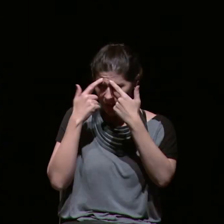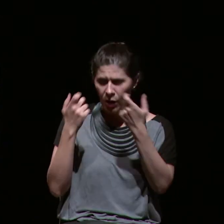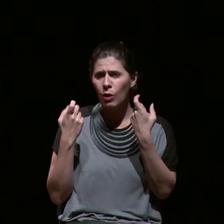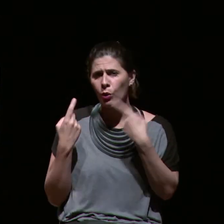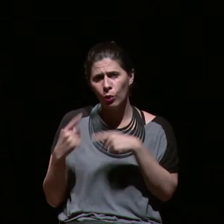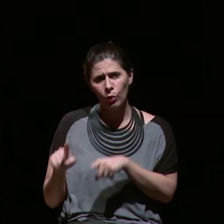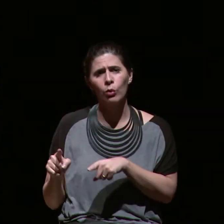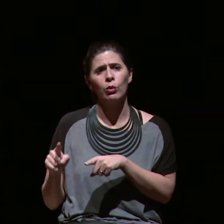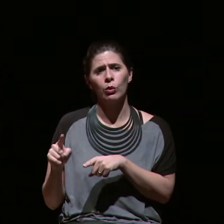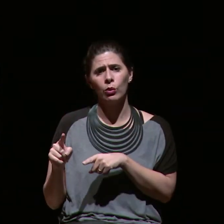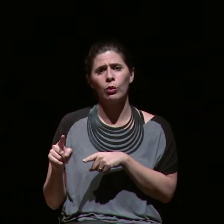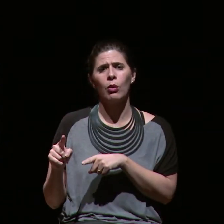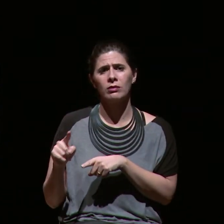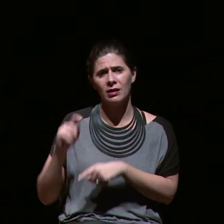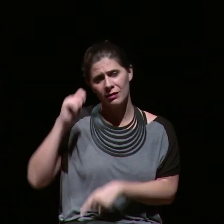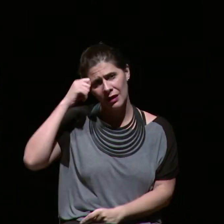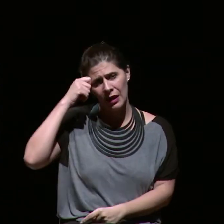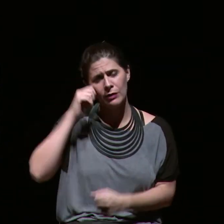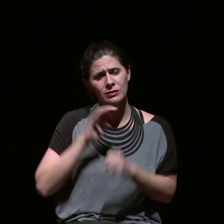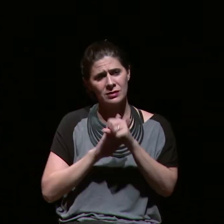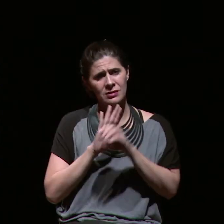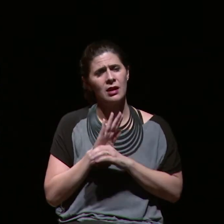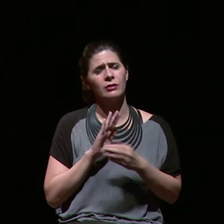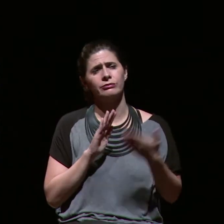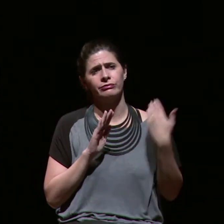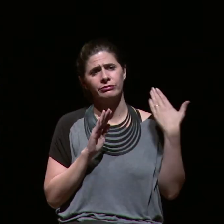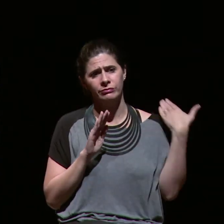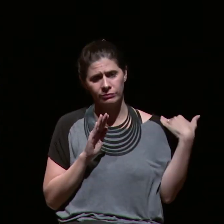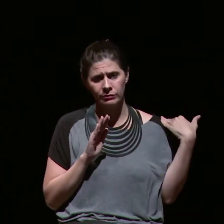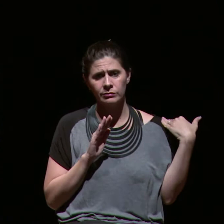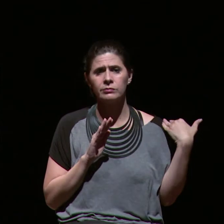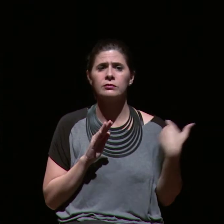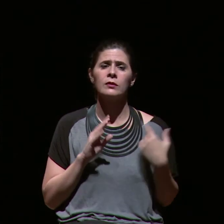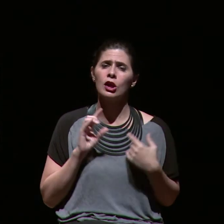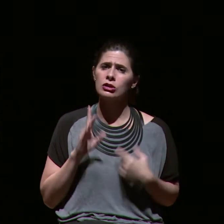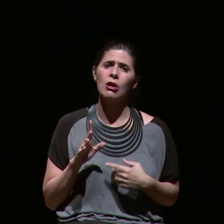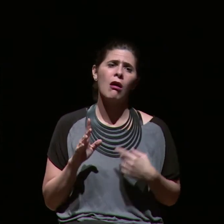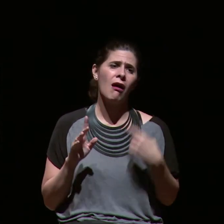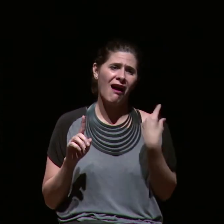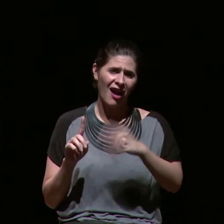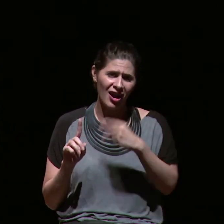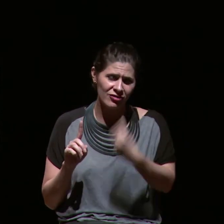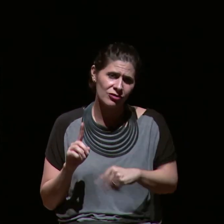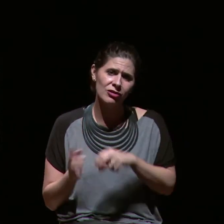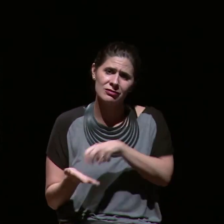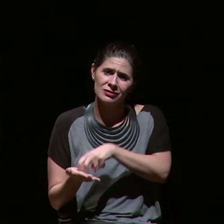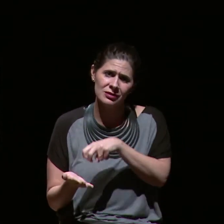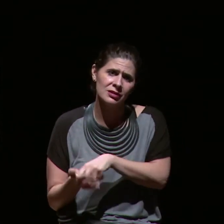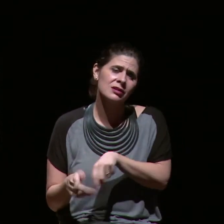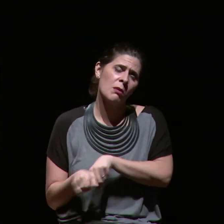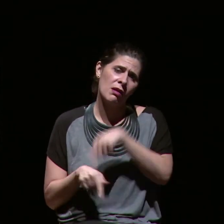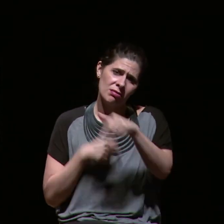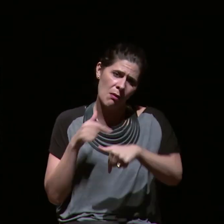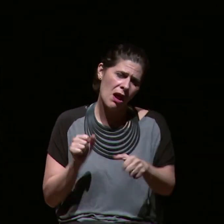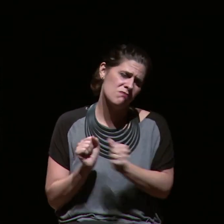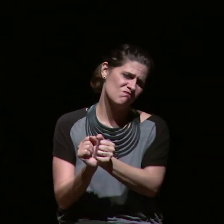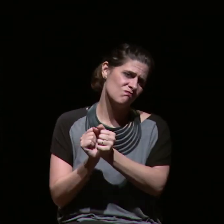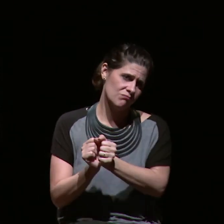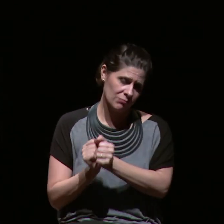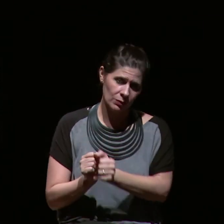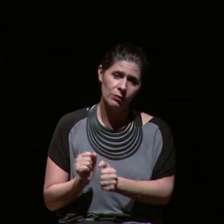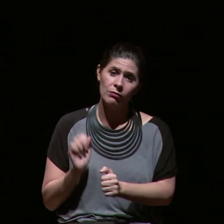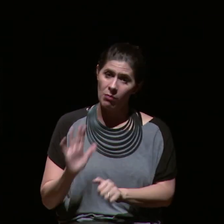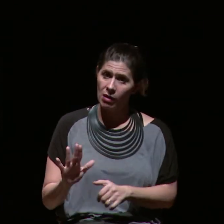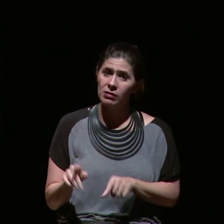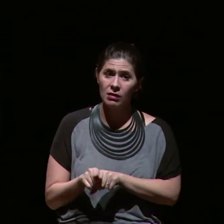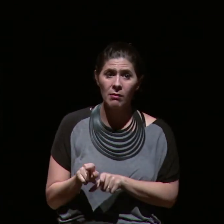últimos séculos. Não bastasse todo o sofrimento oriundo dos castigos e do trabalho forçado, além do risco posto à sua própria vida ao cumprir o